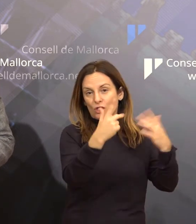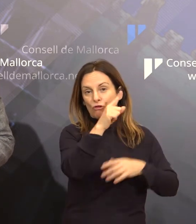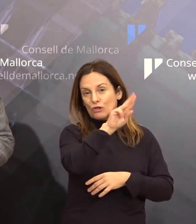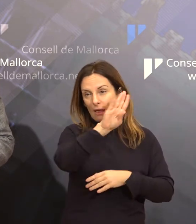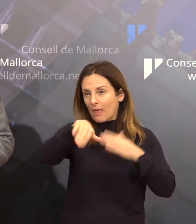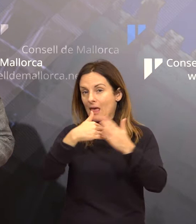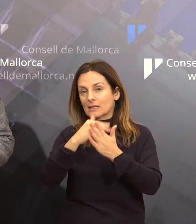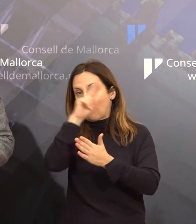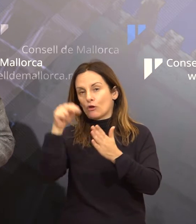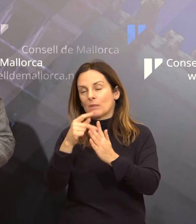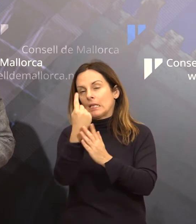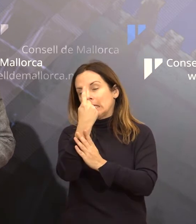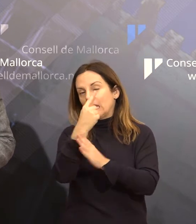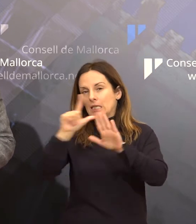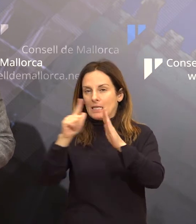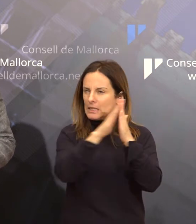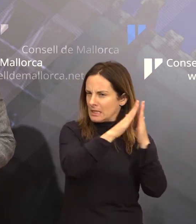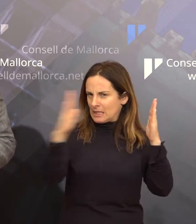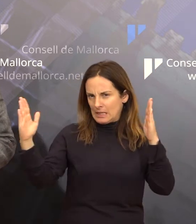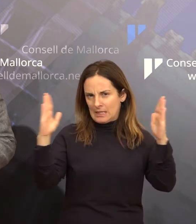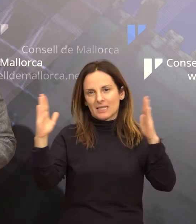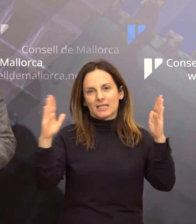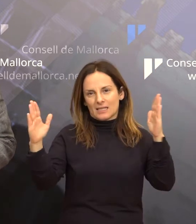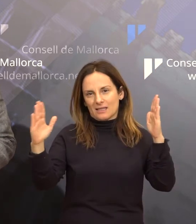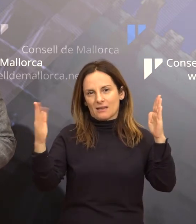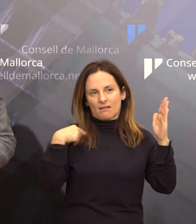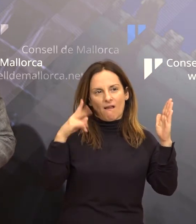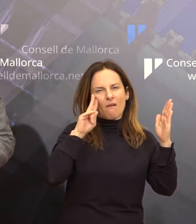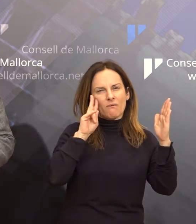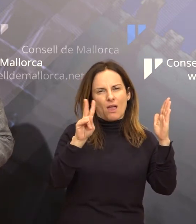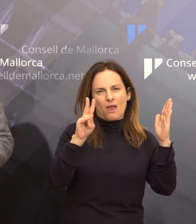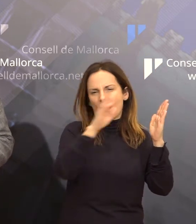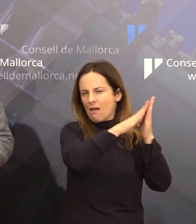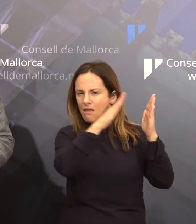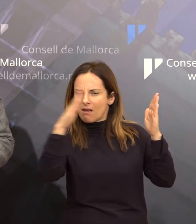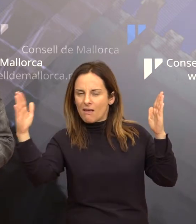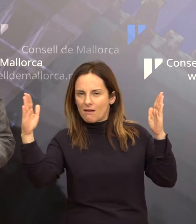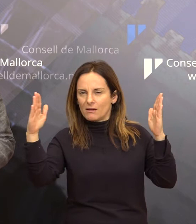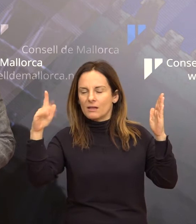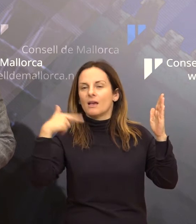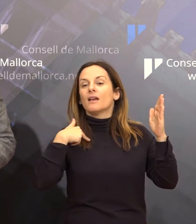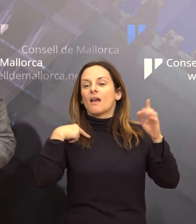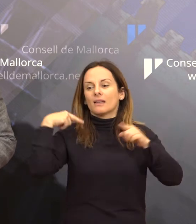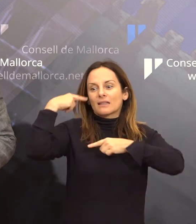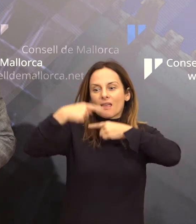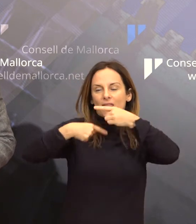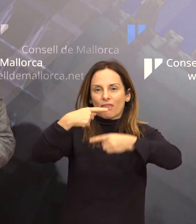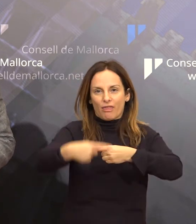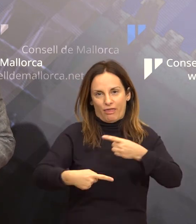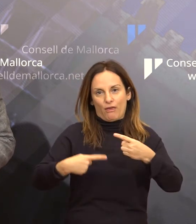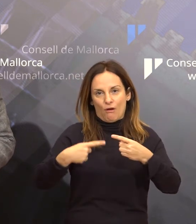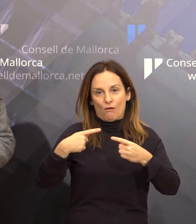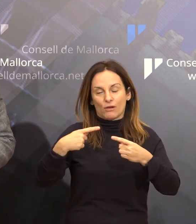el 2017 un poco para que podamos ver la tradición de guitarreros que ha existido aquí en mallorca que